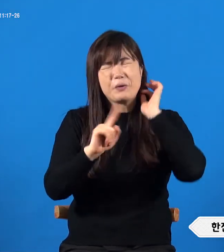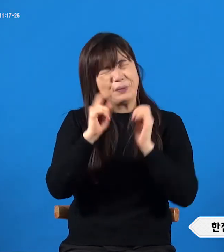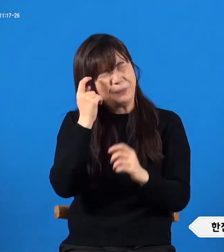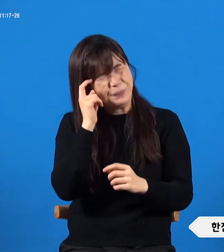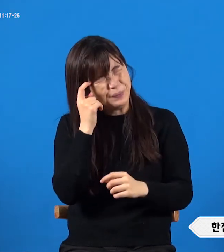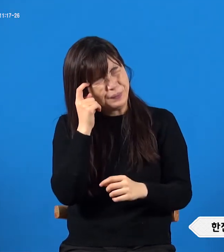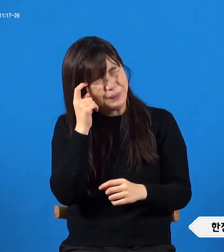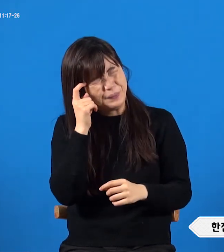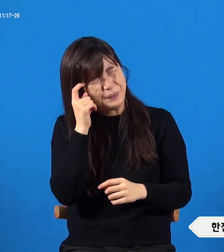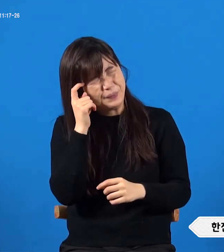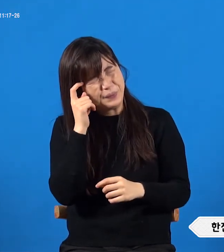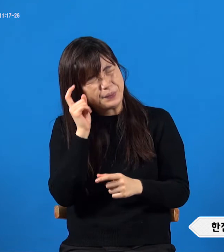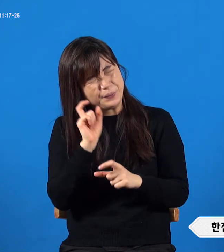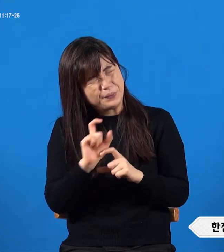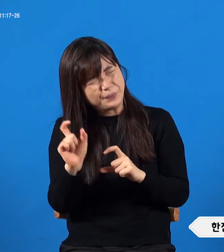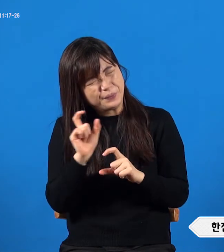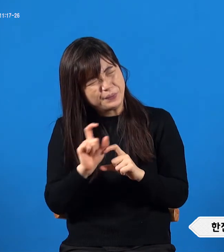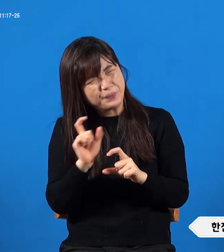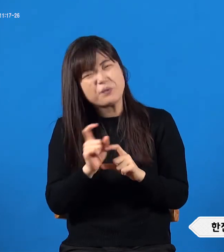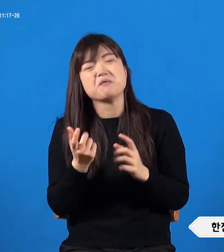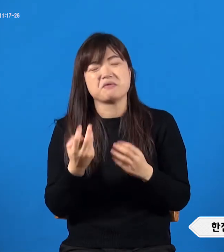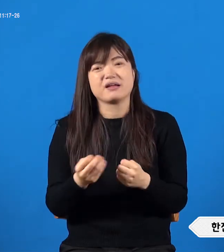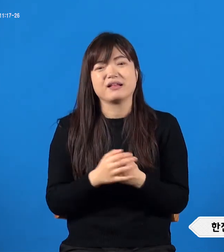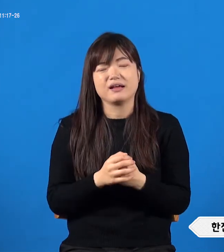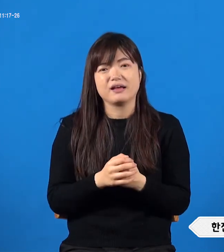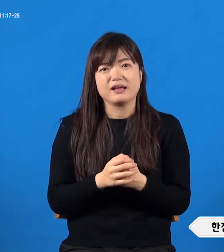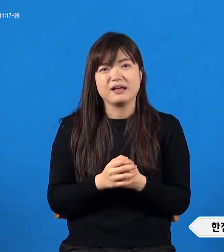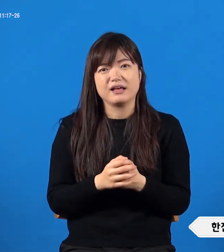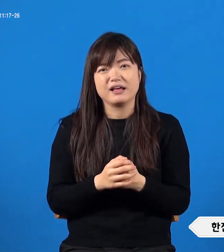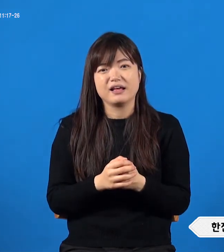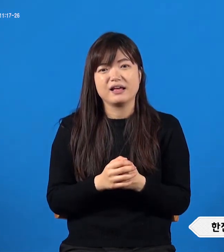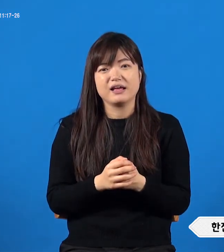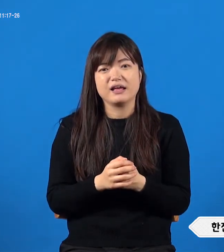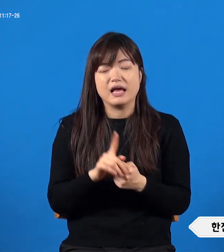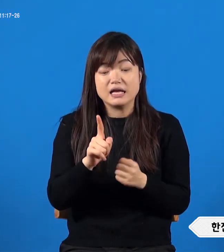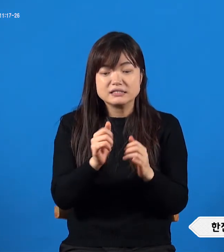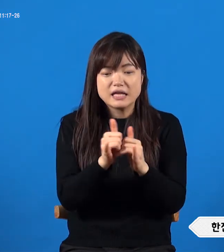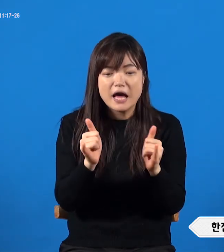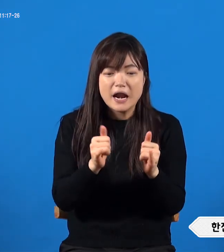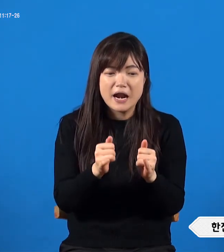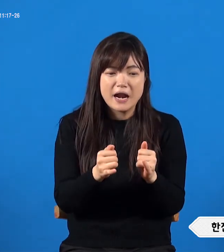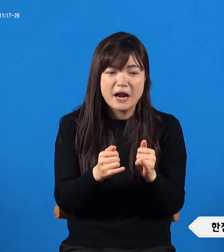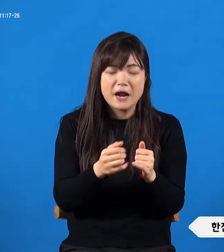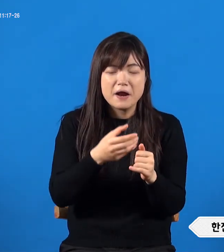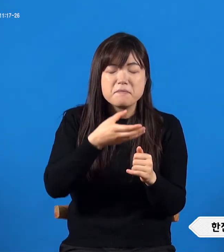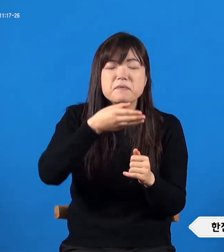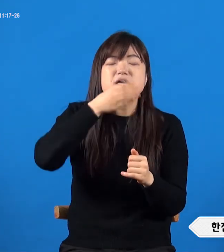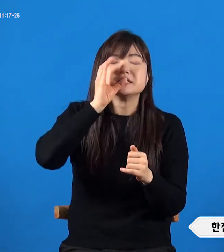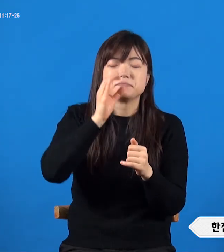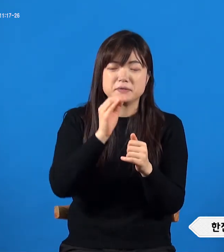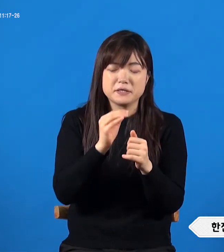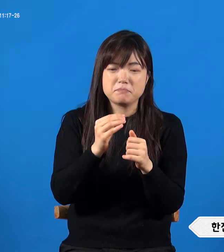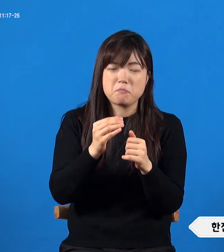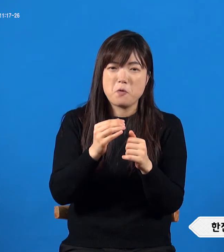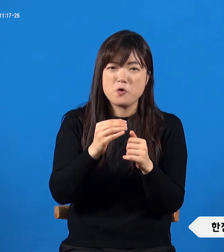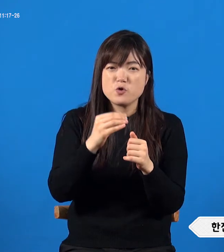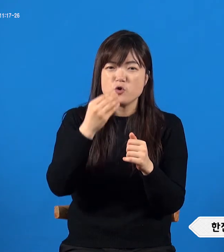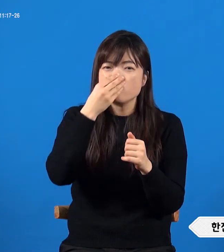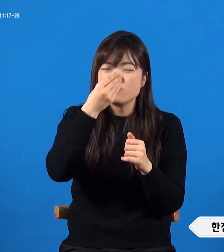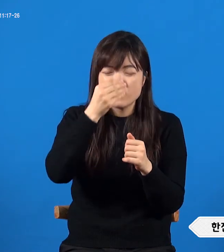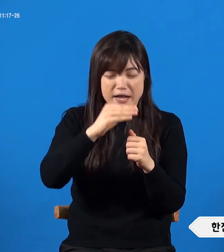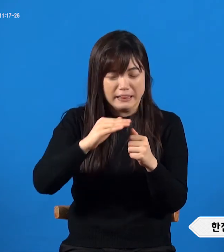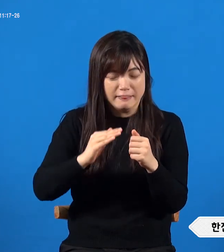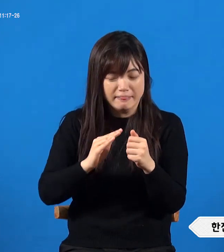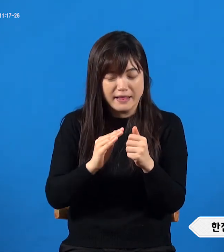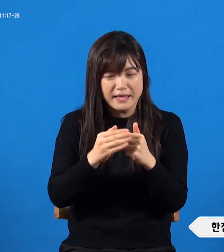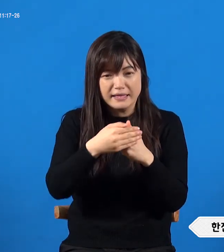이걸 어떻게 해야 되는지 고민이 많습니다. 한 사람 마시면 티슈로 닦고 또 한 사람 이렇게 할